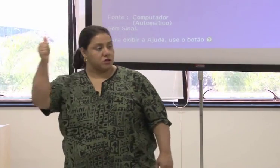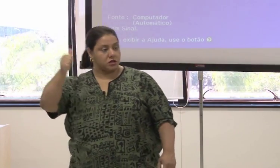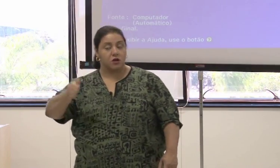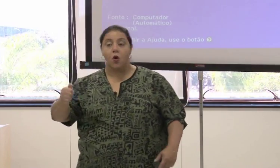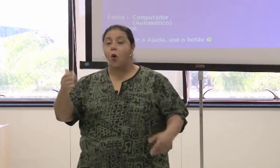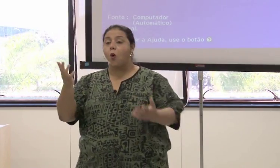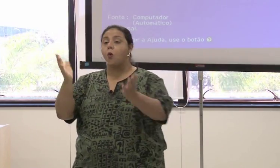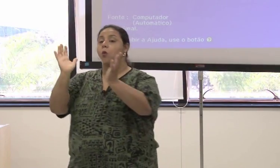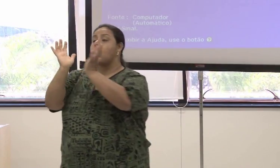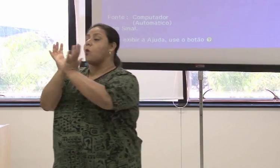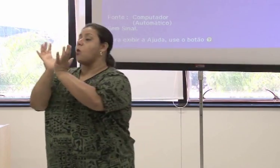Ou